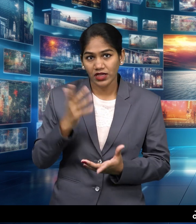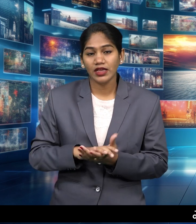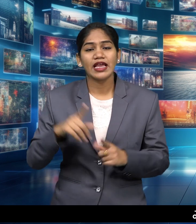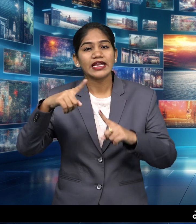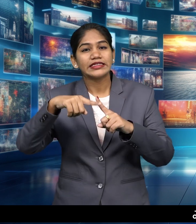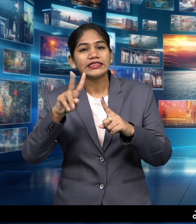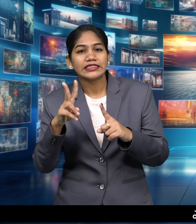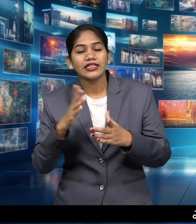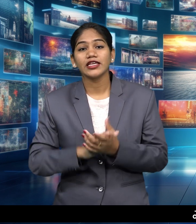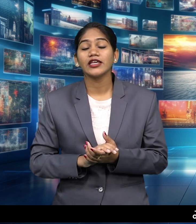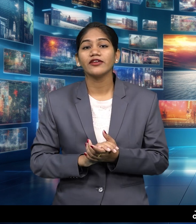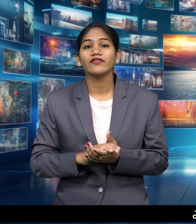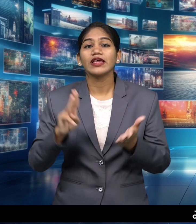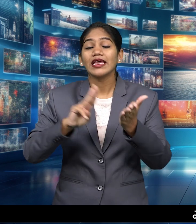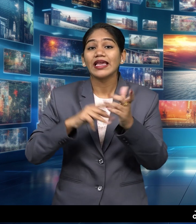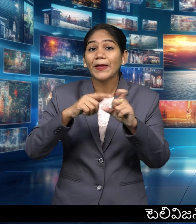వార్తాపత్రికలు,